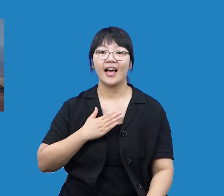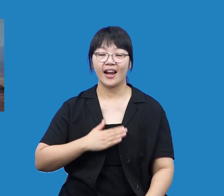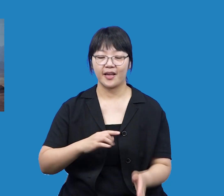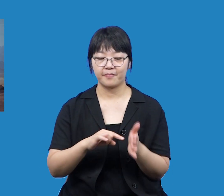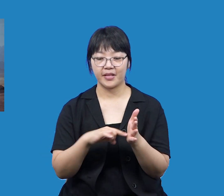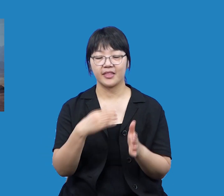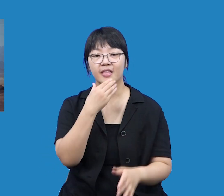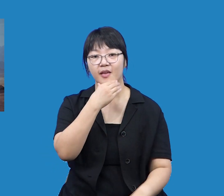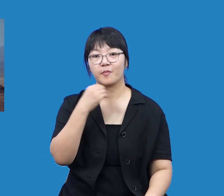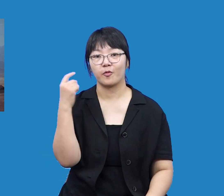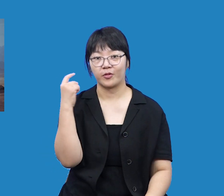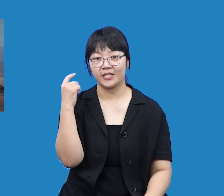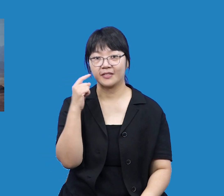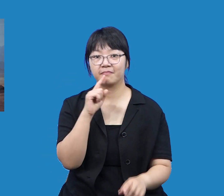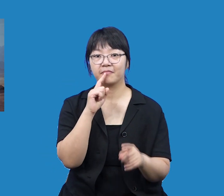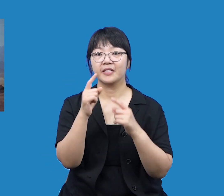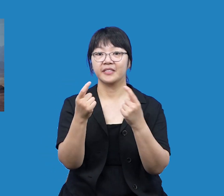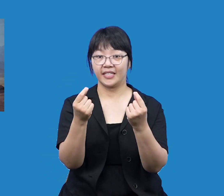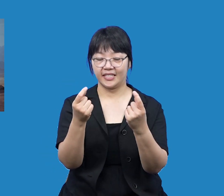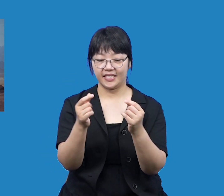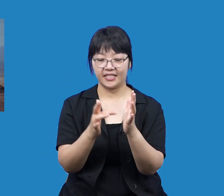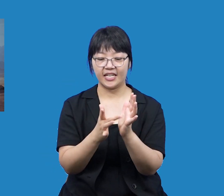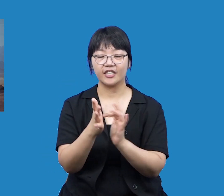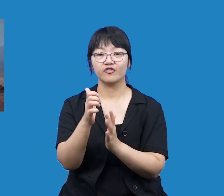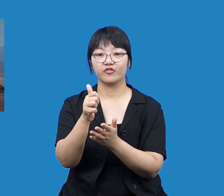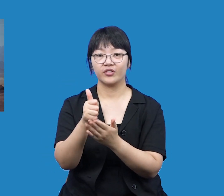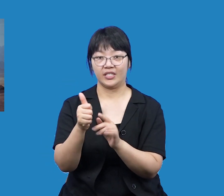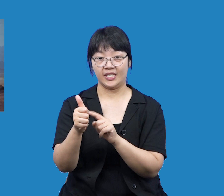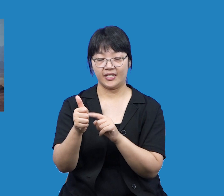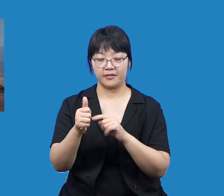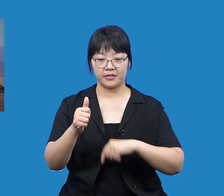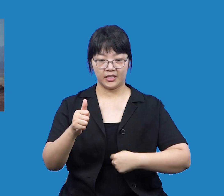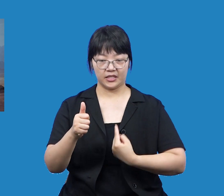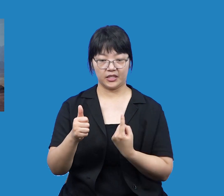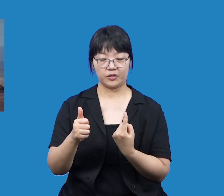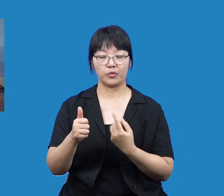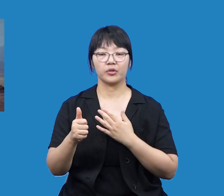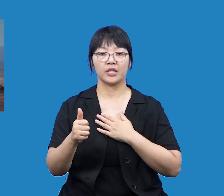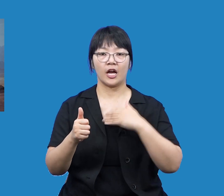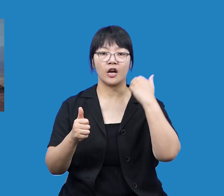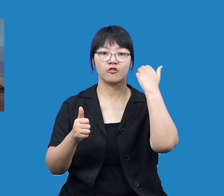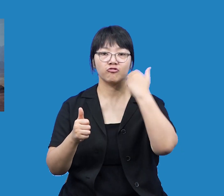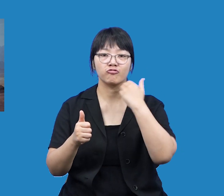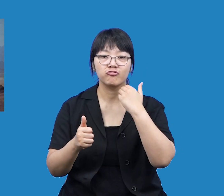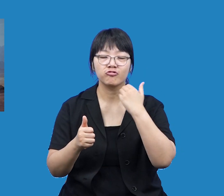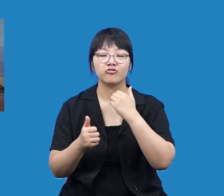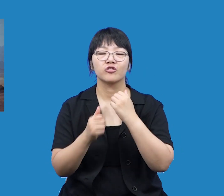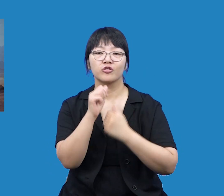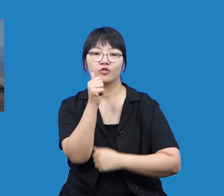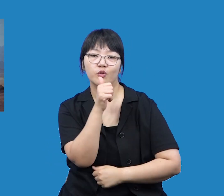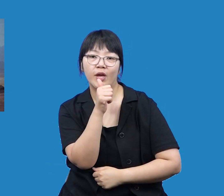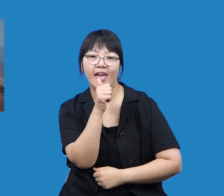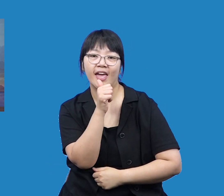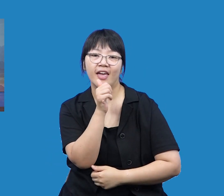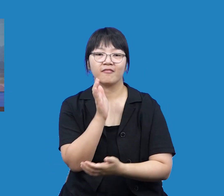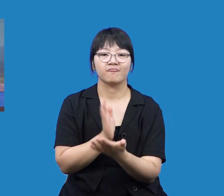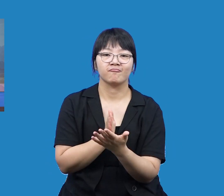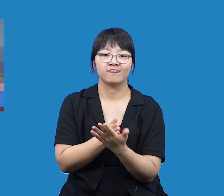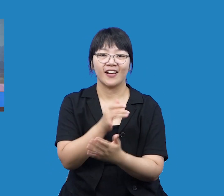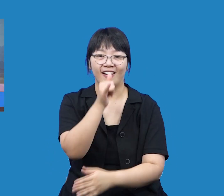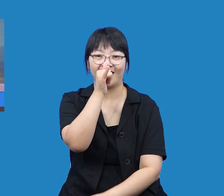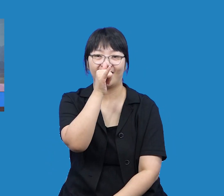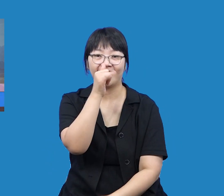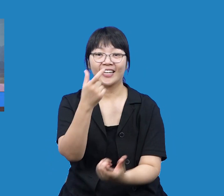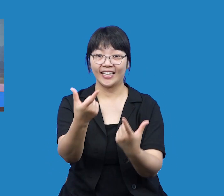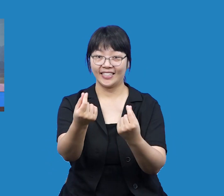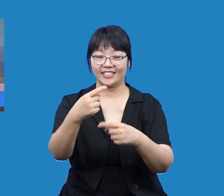11장 29절에서 예수님은 스스로를 이렇게 우리에게 소개하고 계십니다. 한번 같이 읽죠.